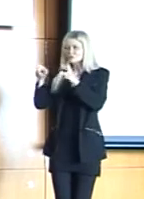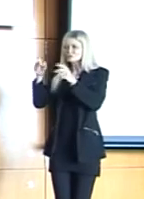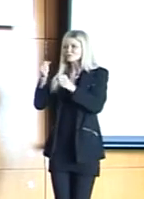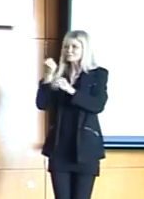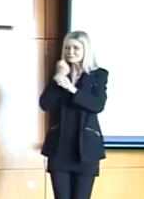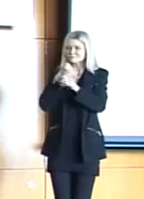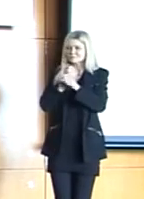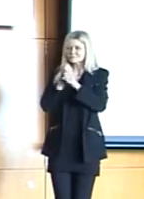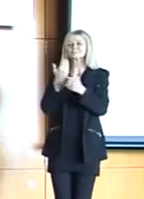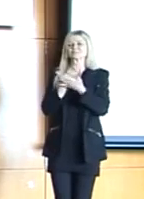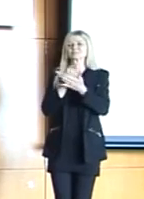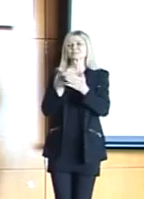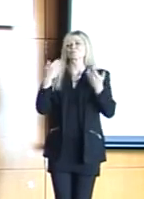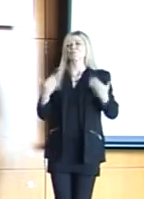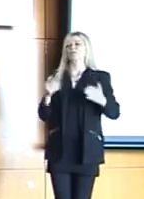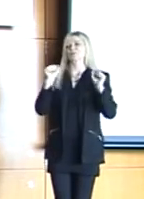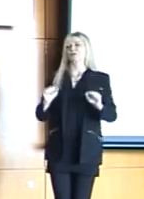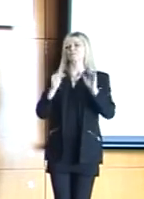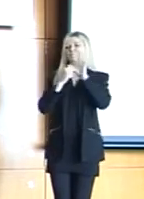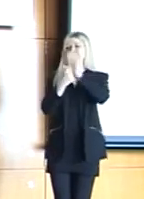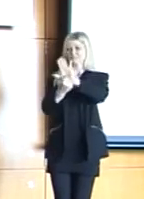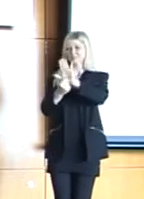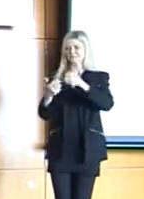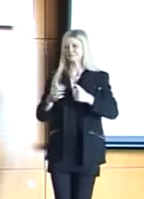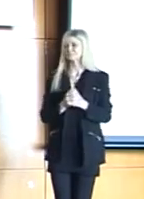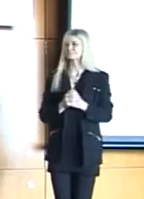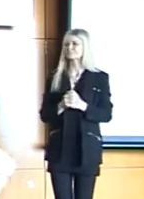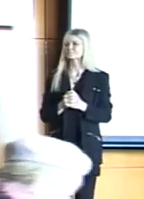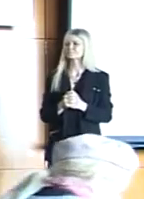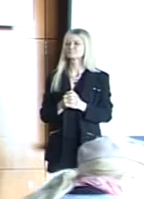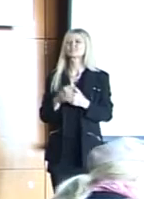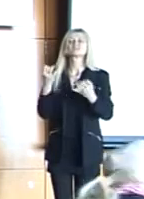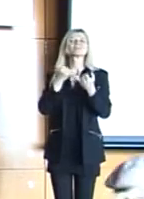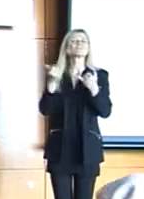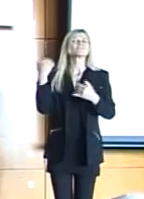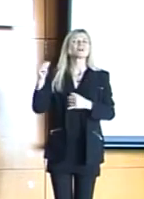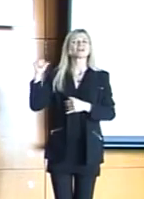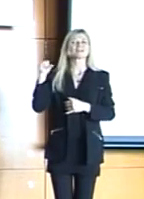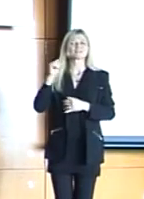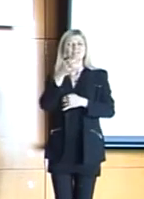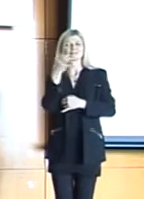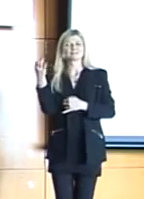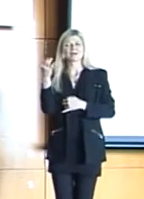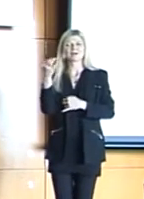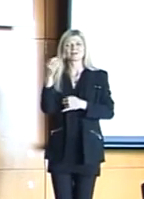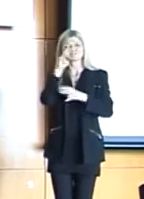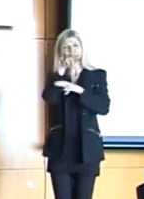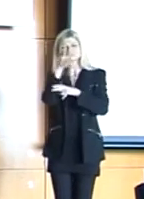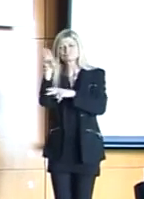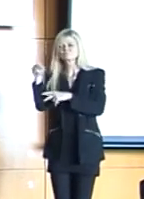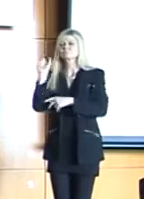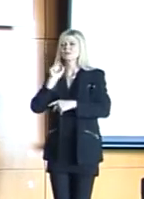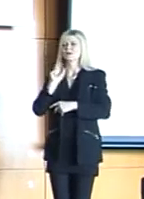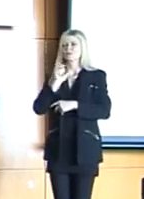es Ihnen heute vorzuführen und Ihre Erfahrungen vom gestrigen Tag zu präsentieren. Und jetzt darf ich an Maria